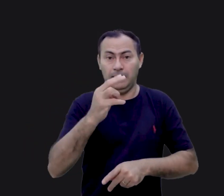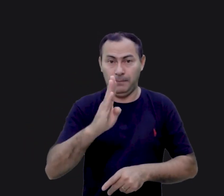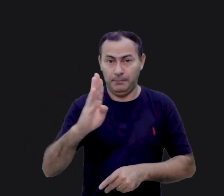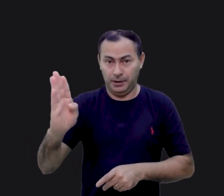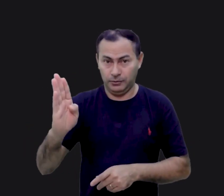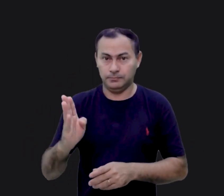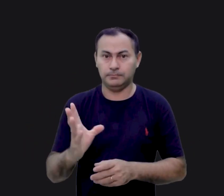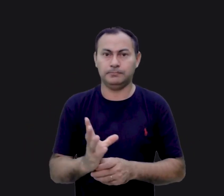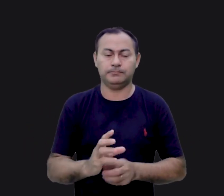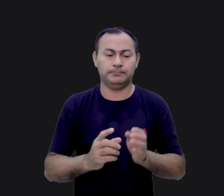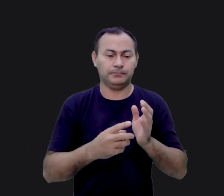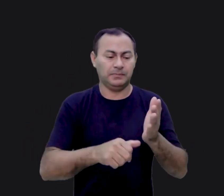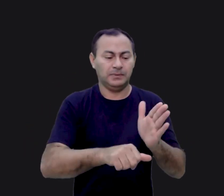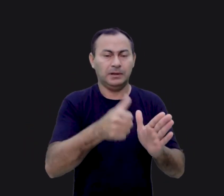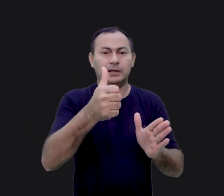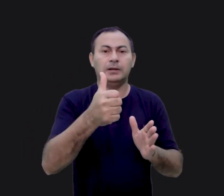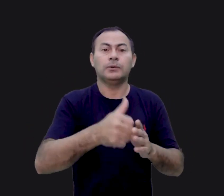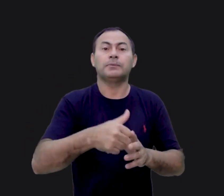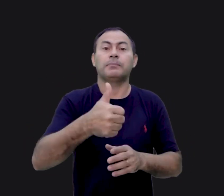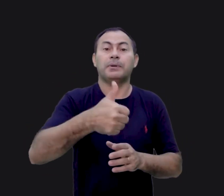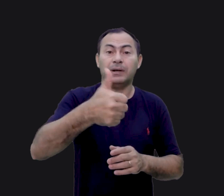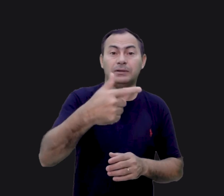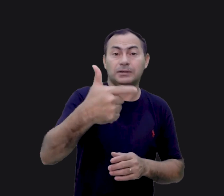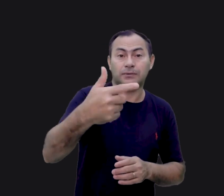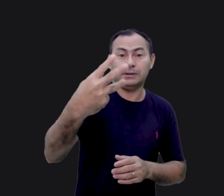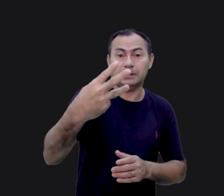contudo está nos três primeiros capítulos